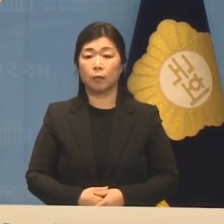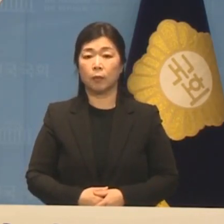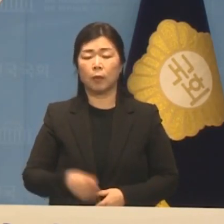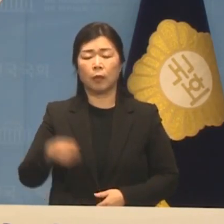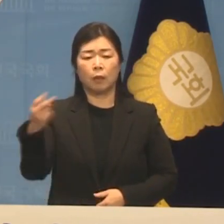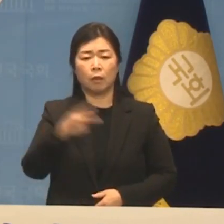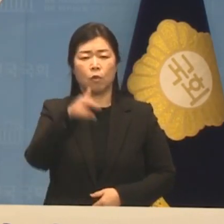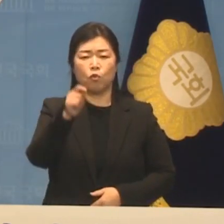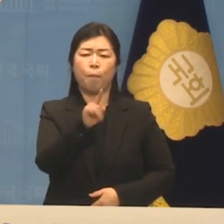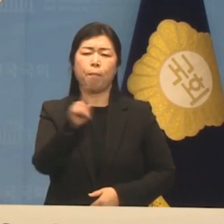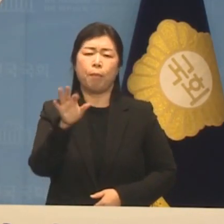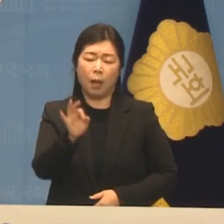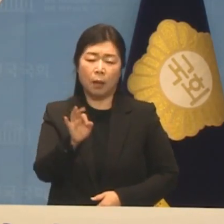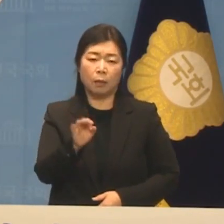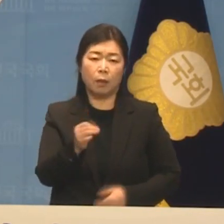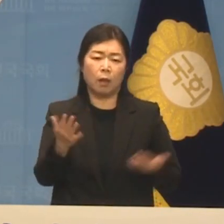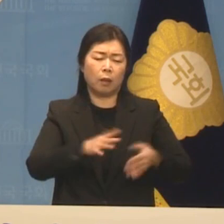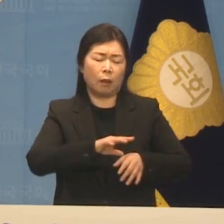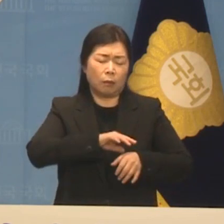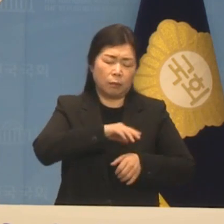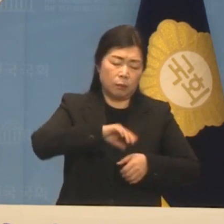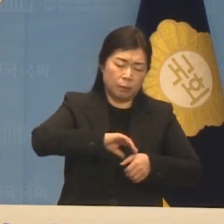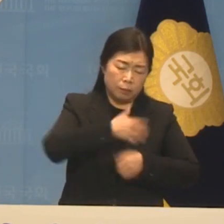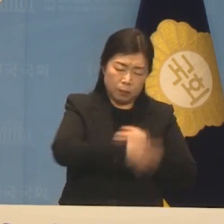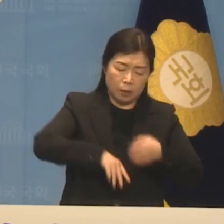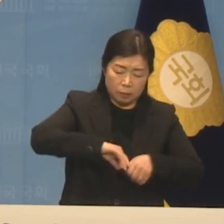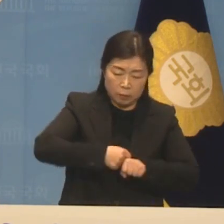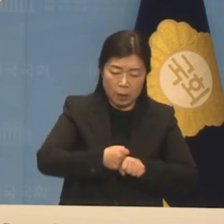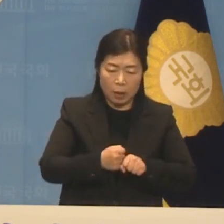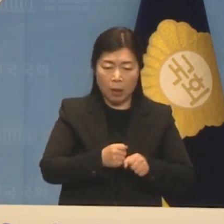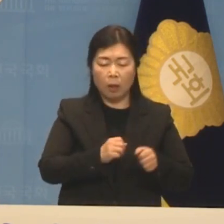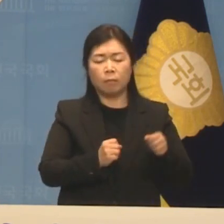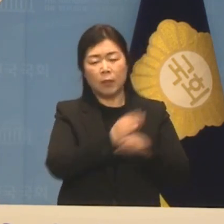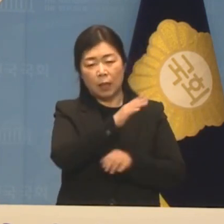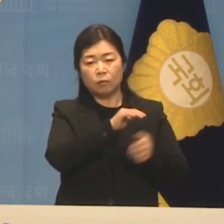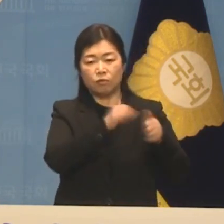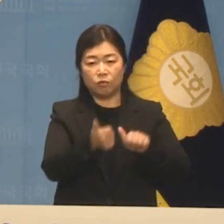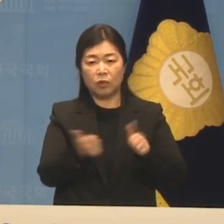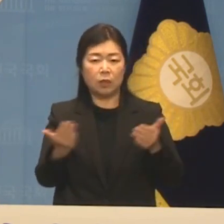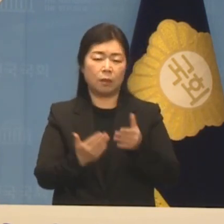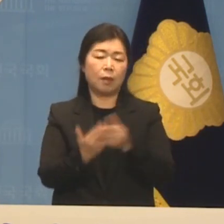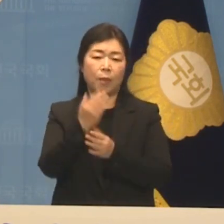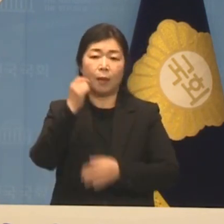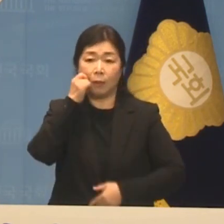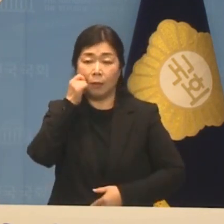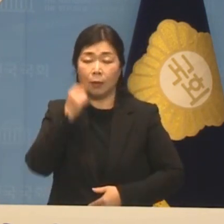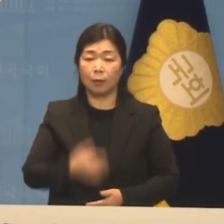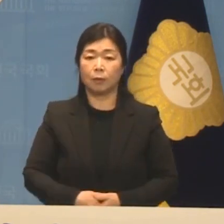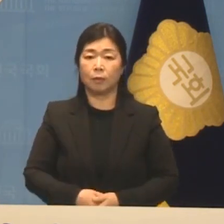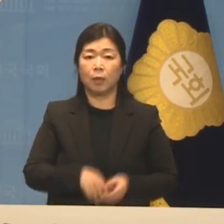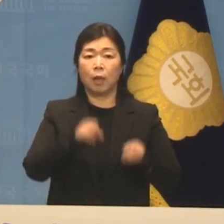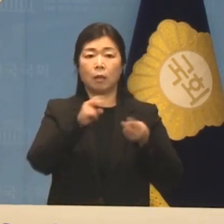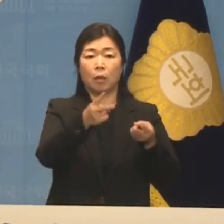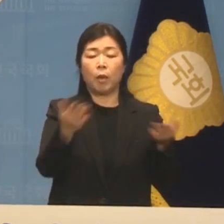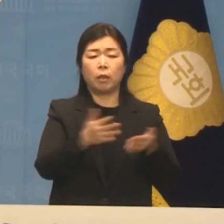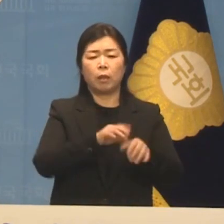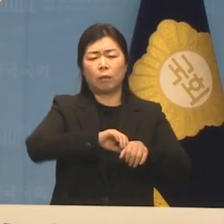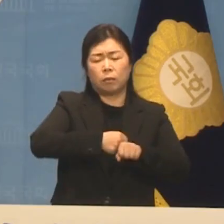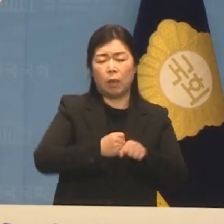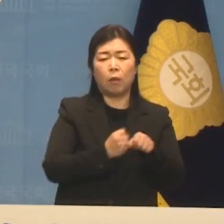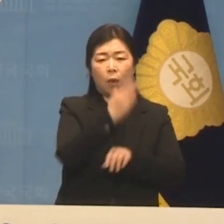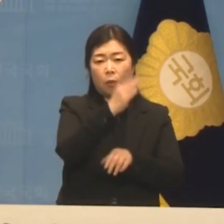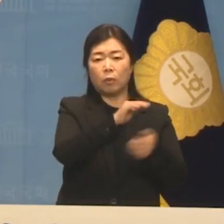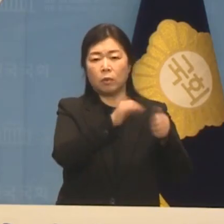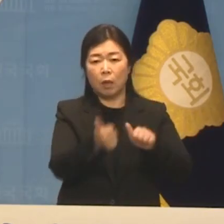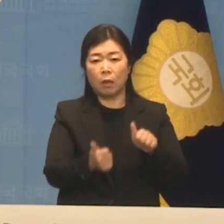다시는 쿠팡과 같은 가로사가 없어야 합니다. 택배 가로사 방지법의 조속한